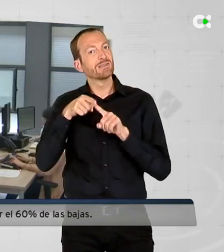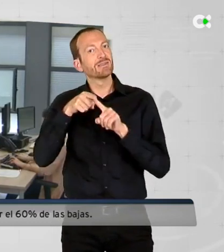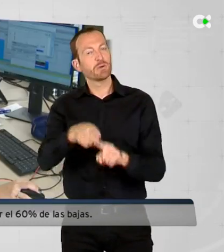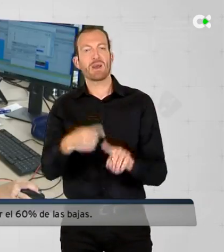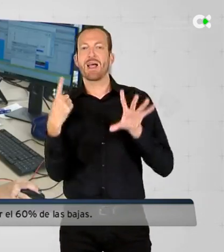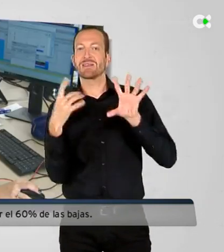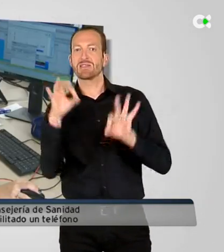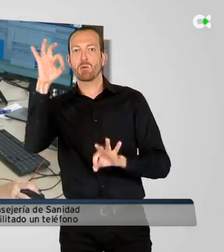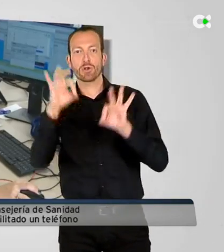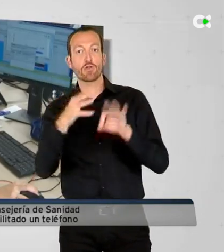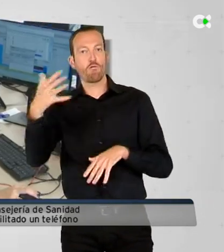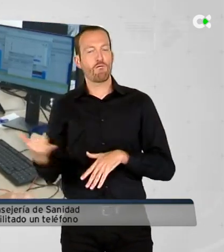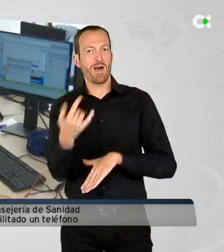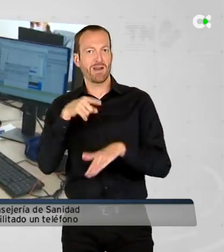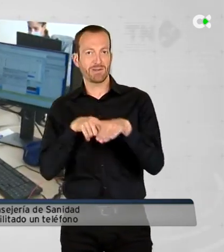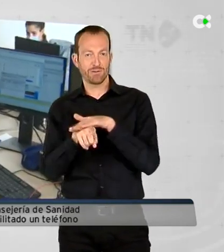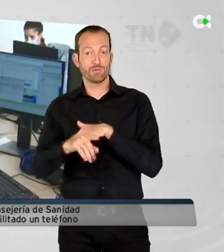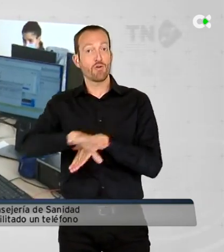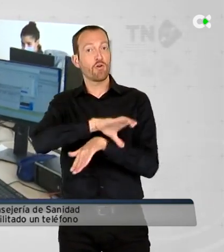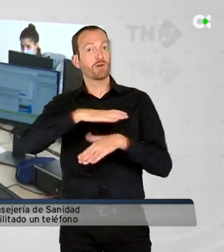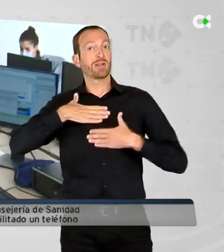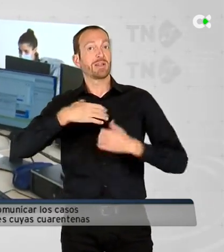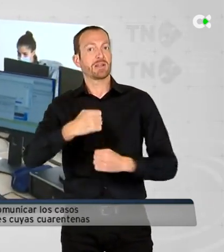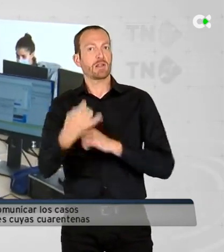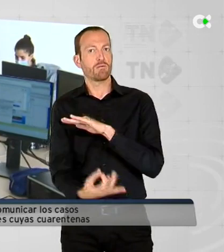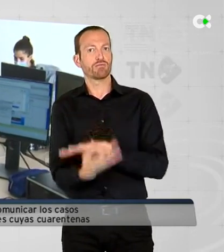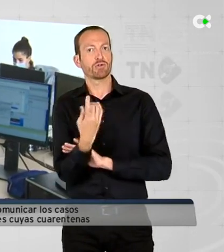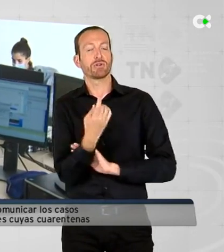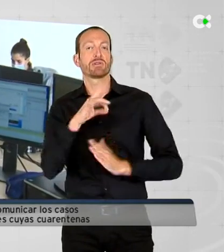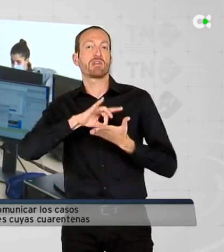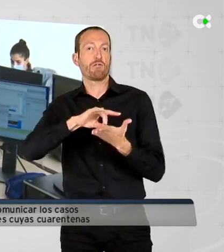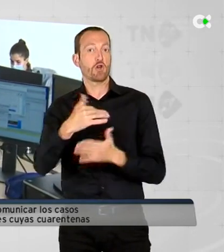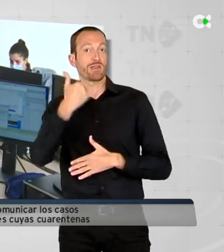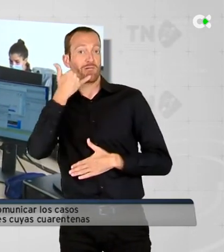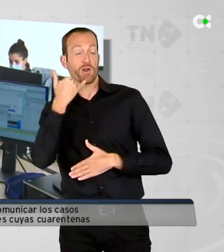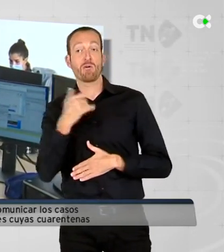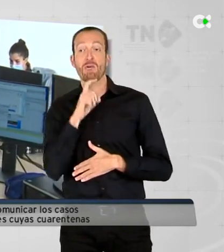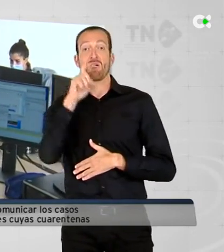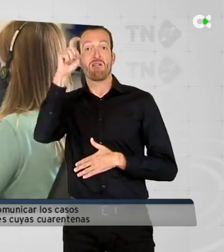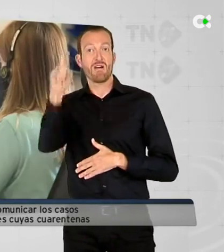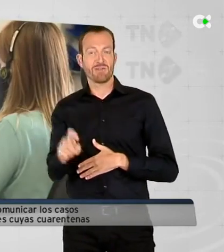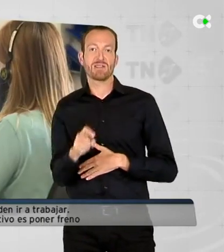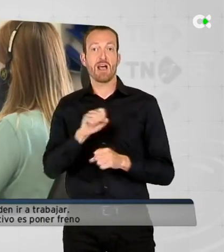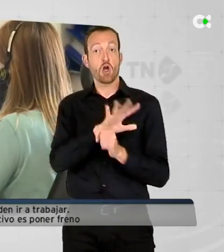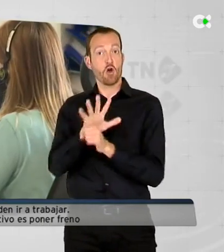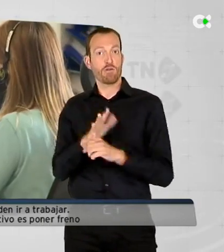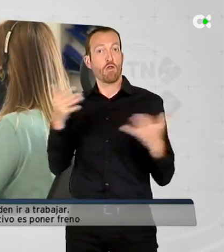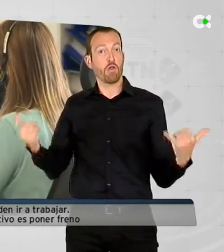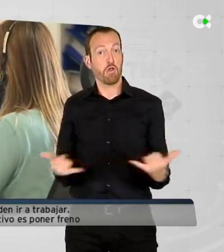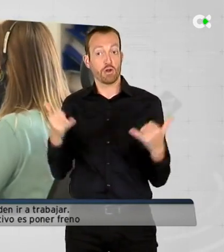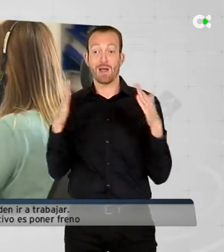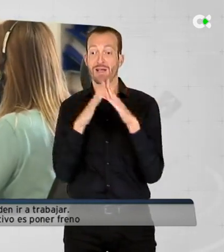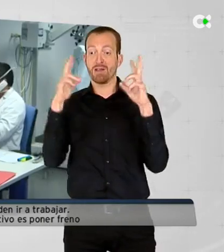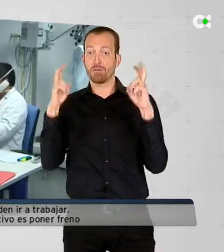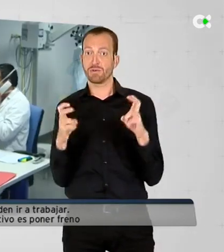% de las bajas la consejería de sanidad ha habilitado un teléfono para comunicar los casos covid leves cuyas cuarentenas impiden ir a